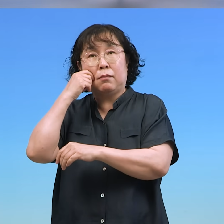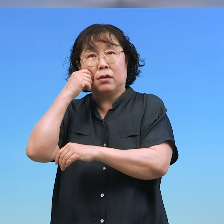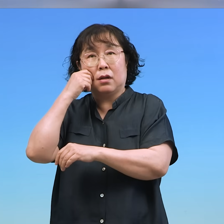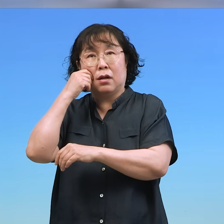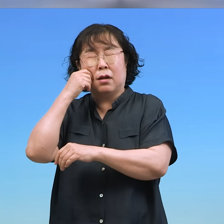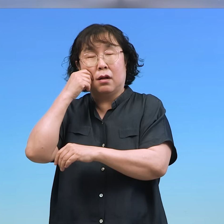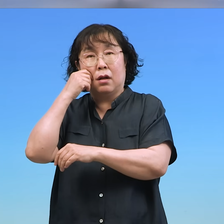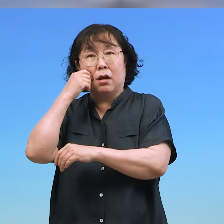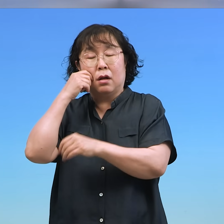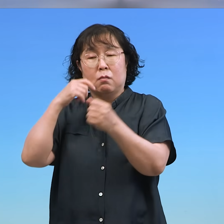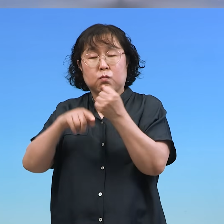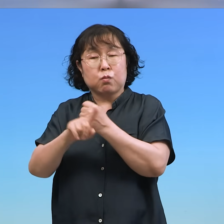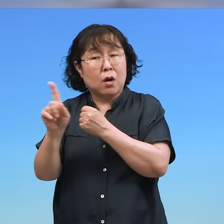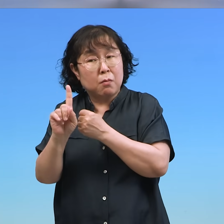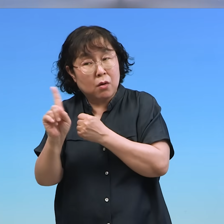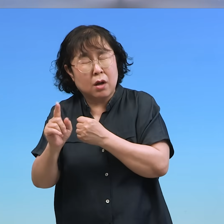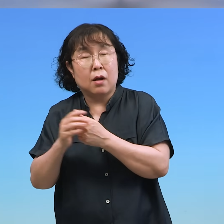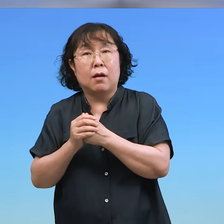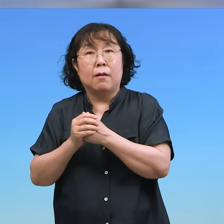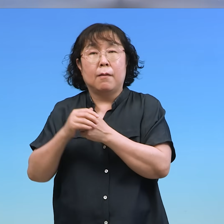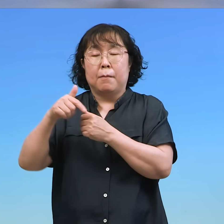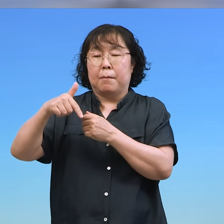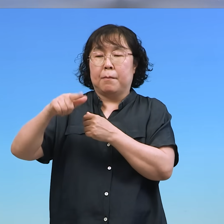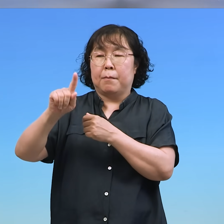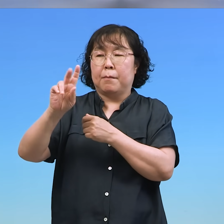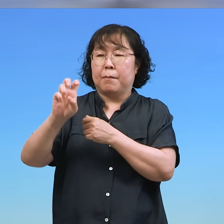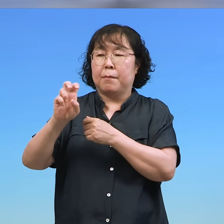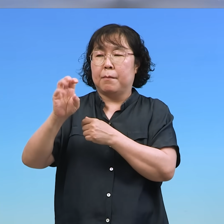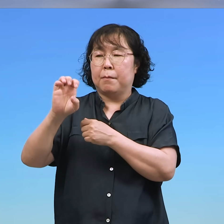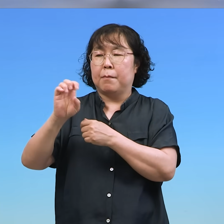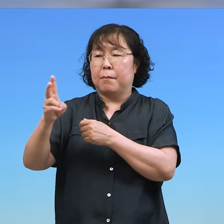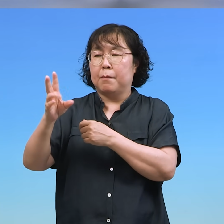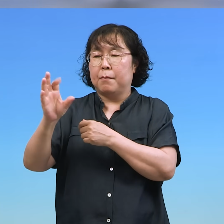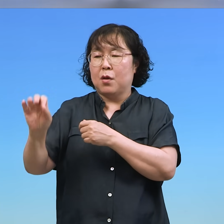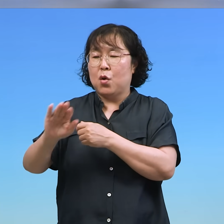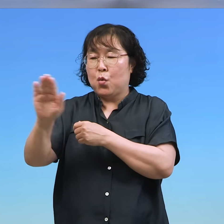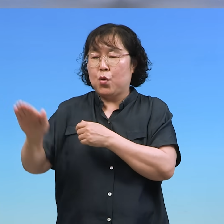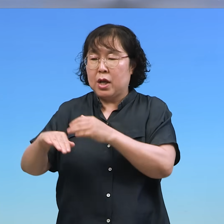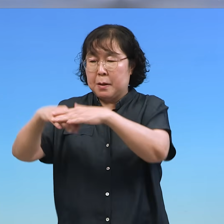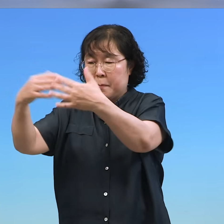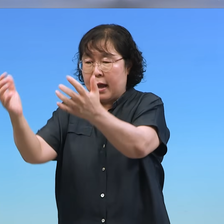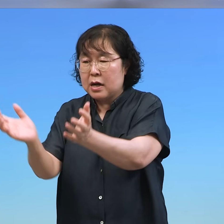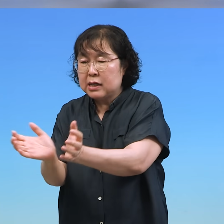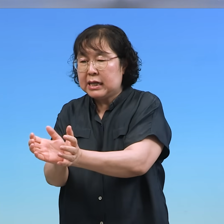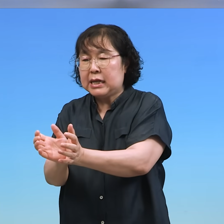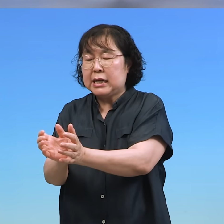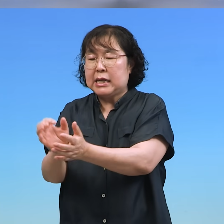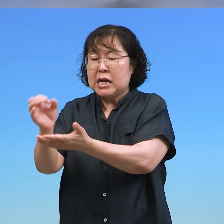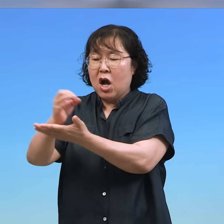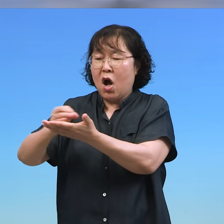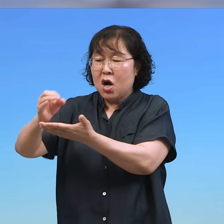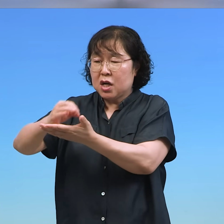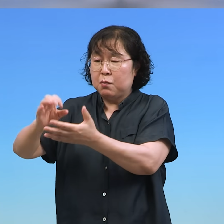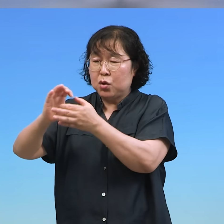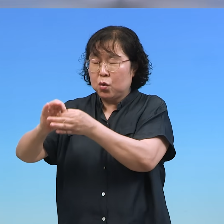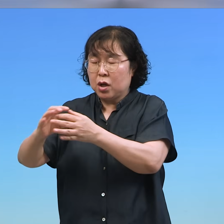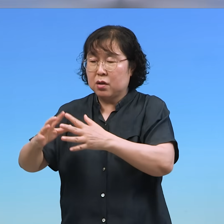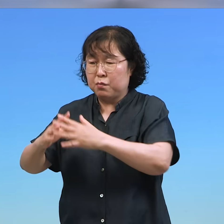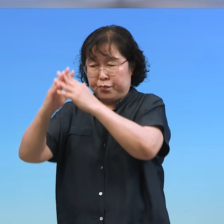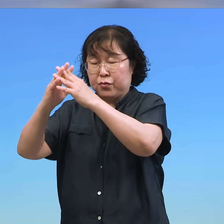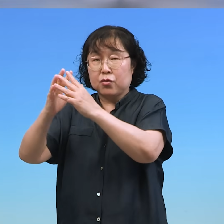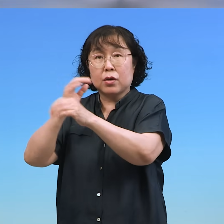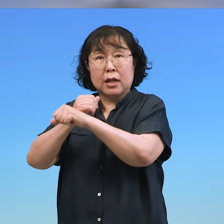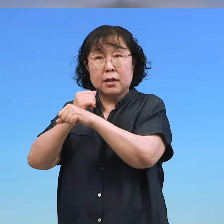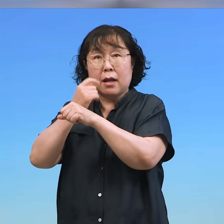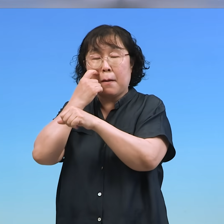불면증도 겪어요. 왜 그렇습니까? 가평 우리 마을이 이 피 같은 헌금을 가지고 그렇게 세워지게